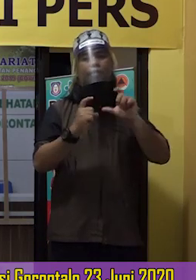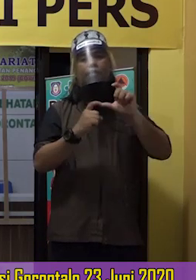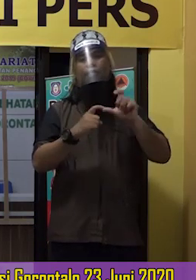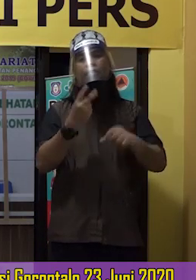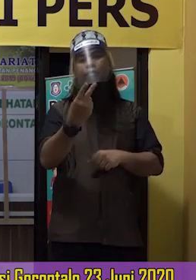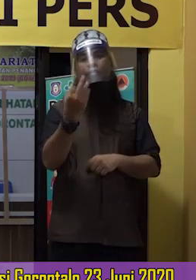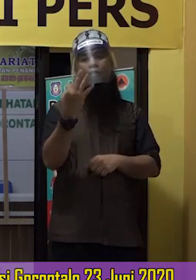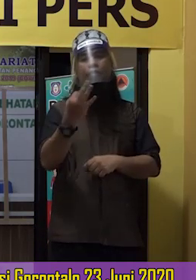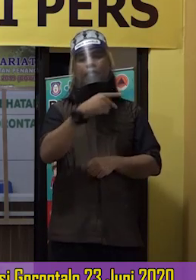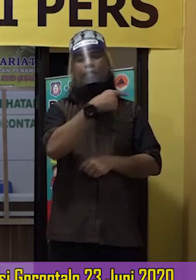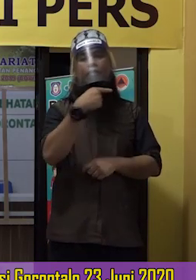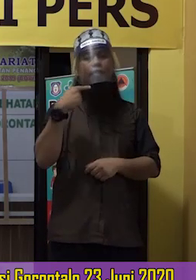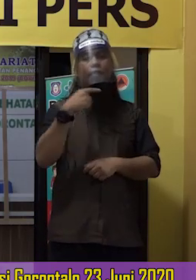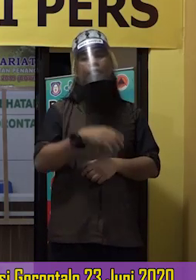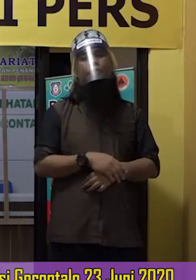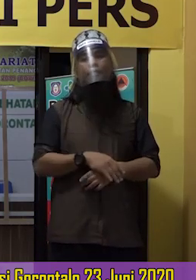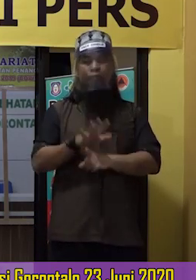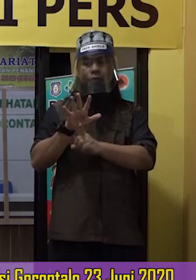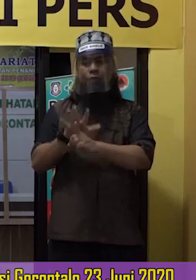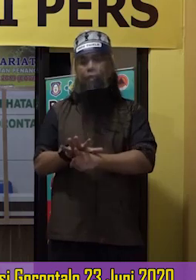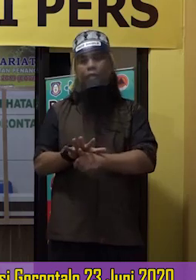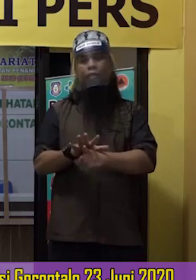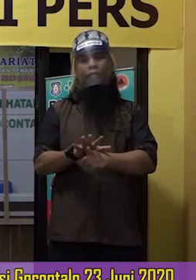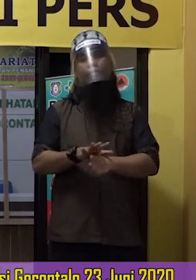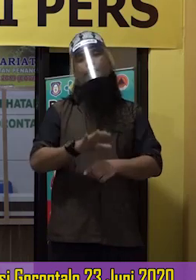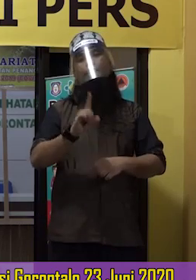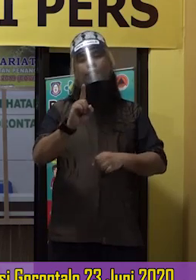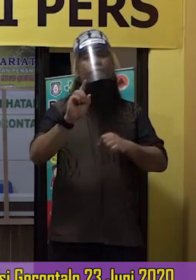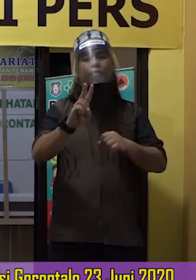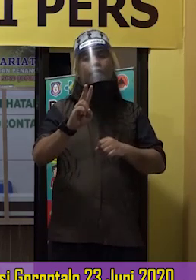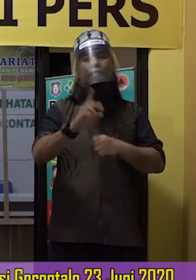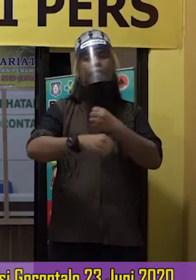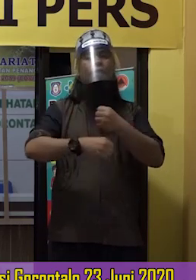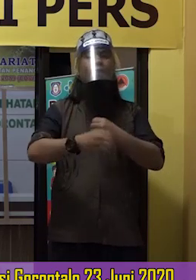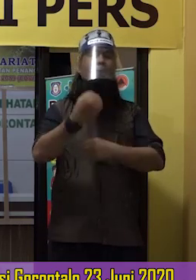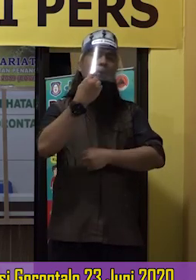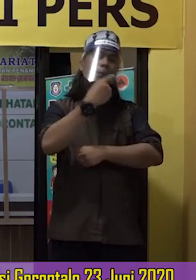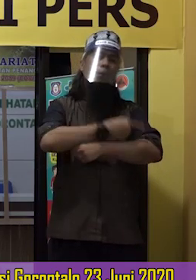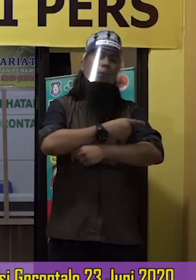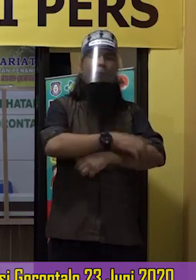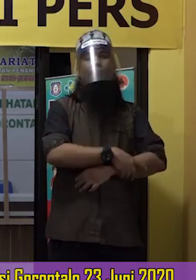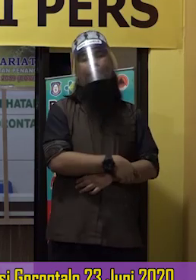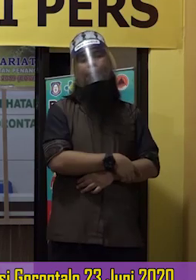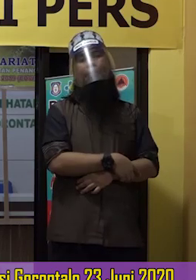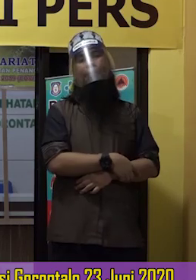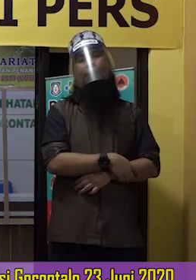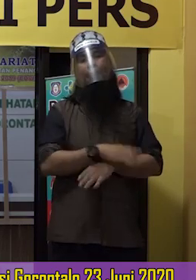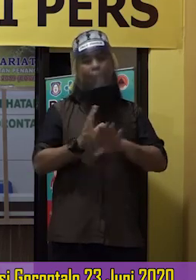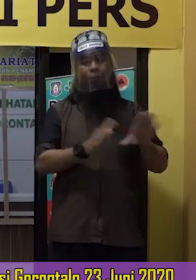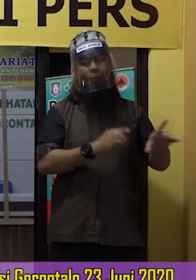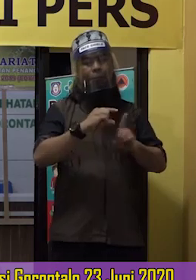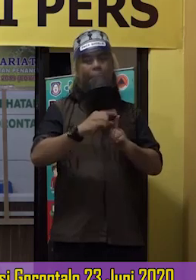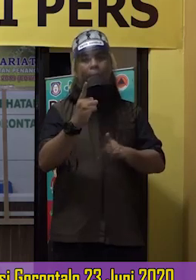PCR-nya negatif, dirawat selama 12 hari. Pasien yang berikutnya adalah pasien